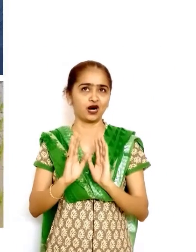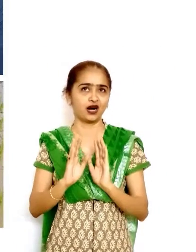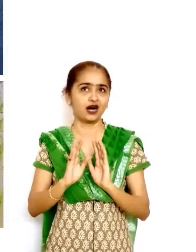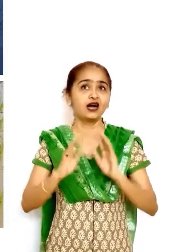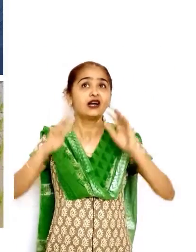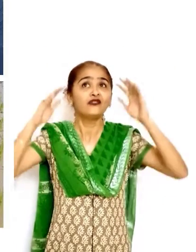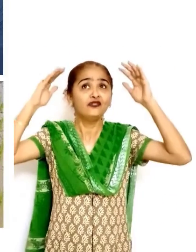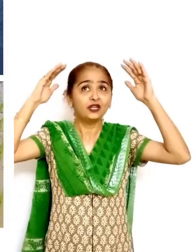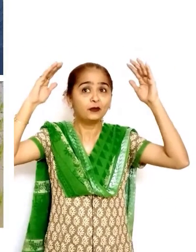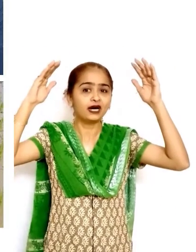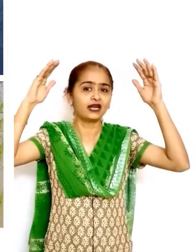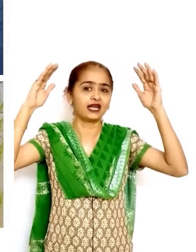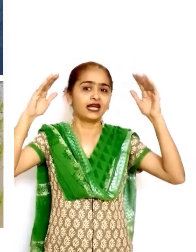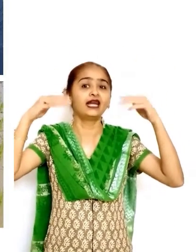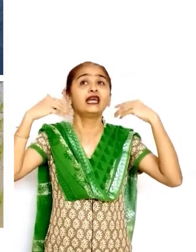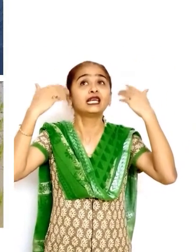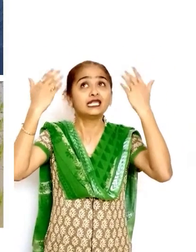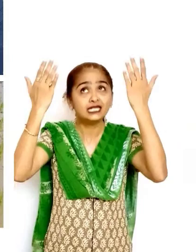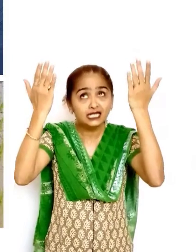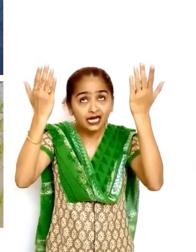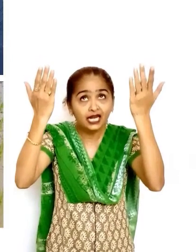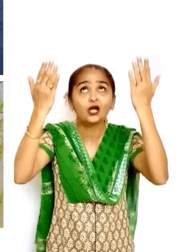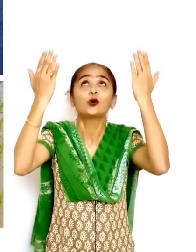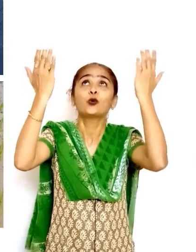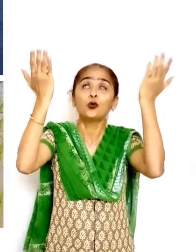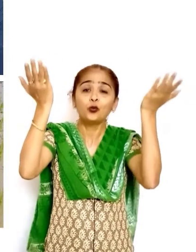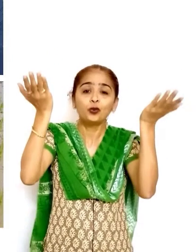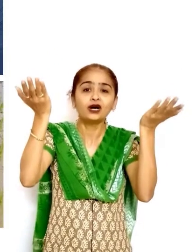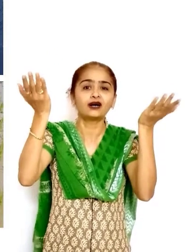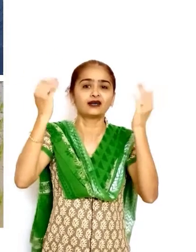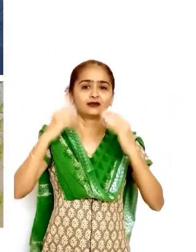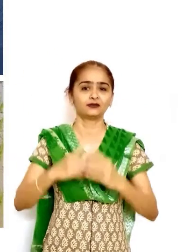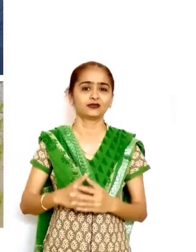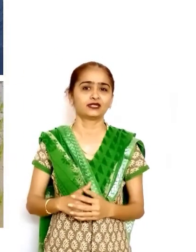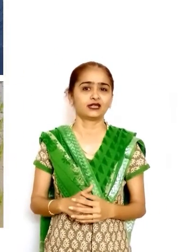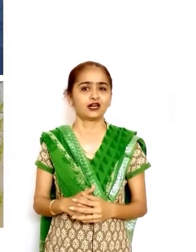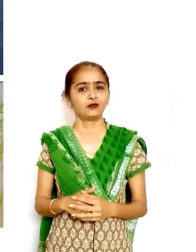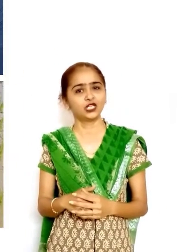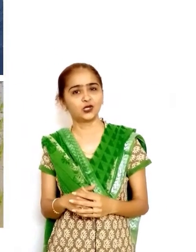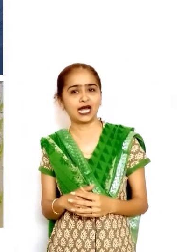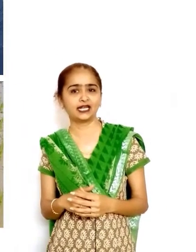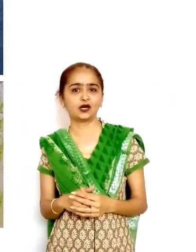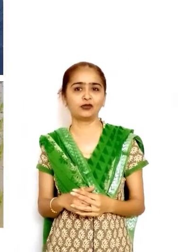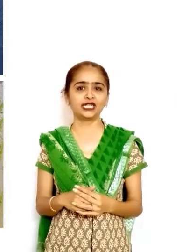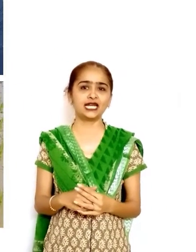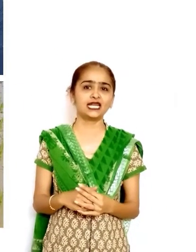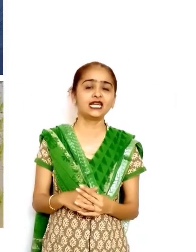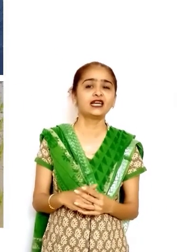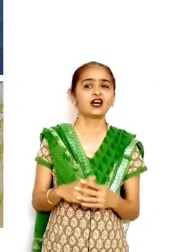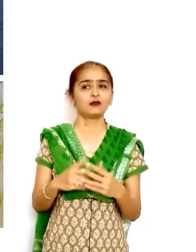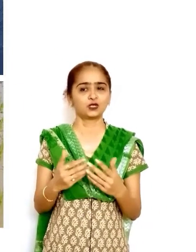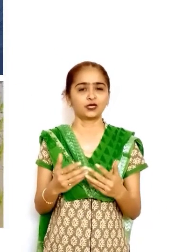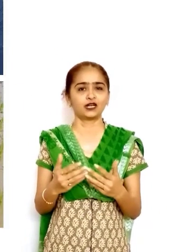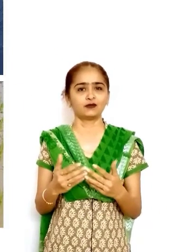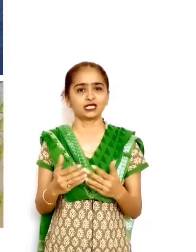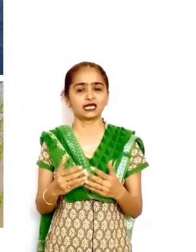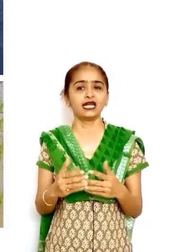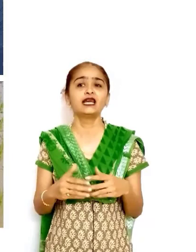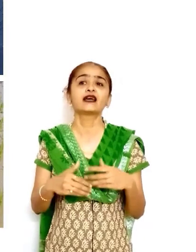शोभा निर्भर है इसके ऊपर। अब ये जो लाइनें हमने देखी, अब इस पर हम इसके